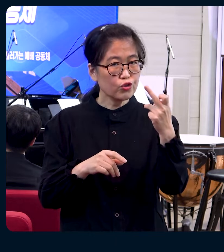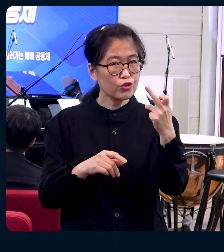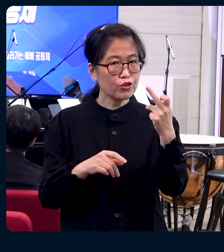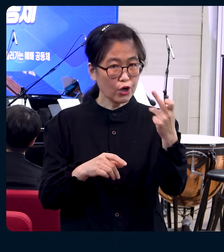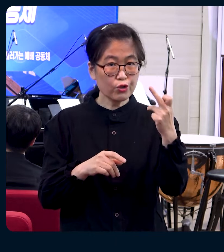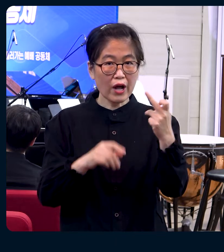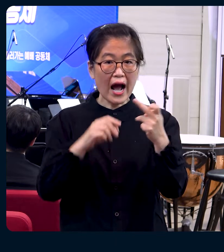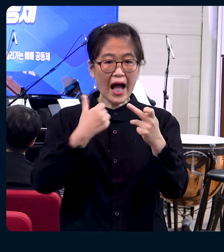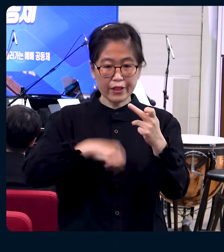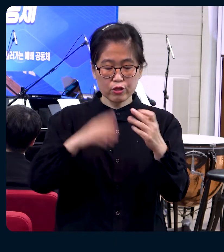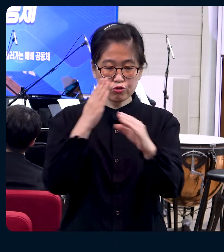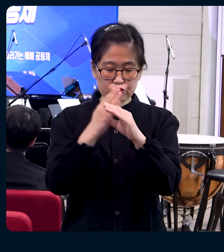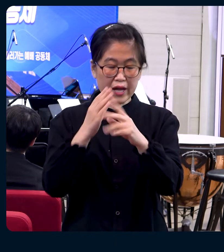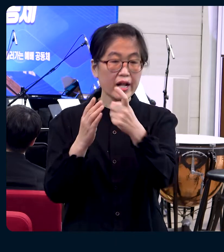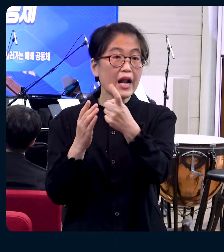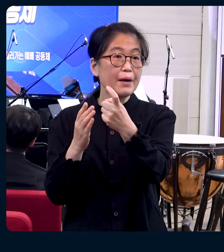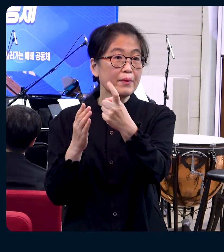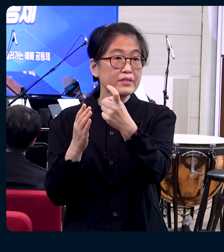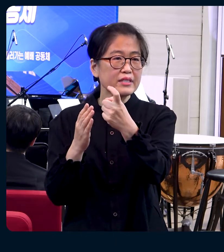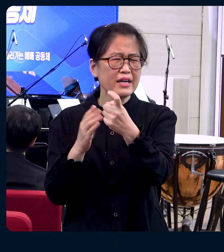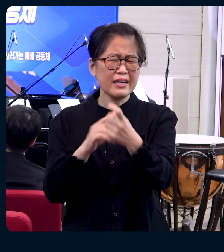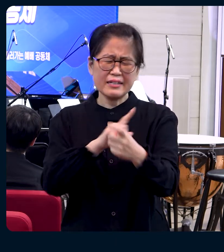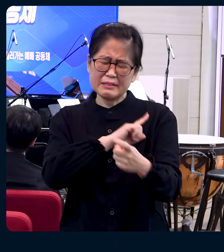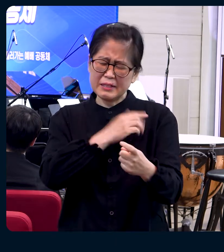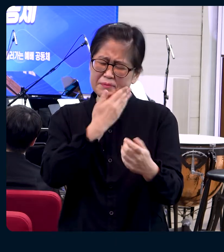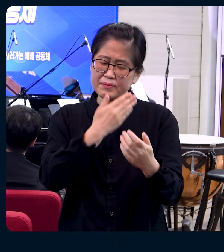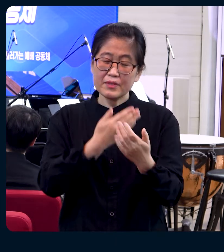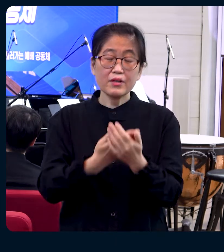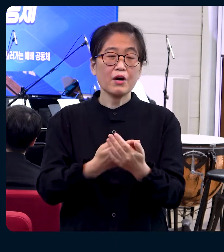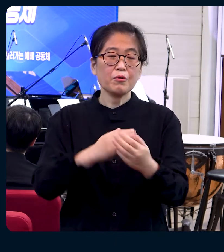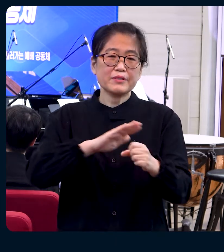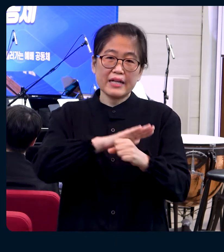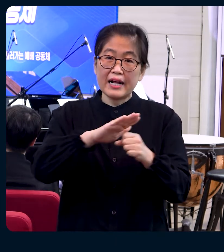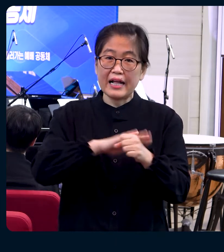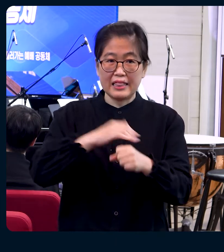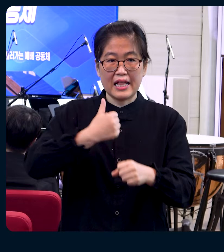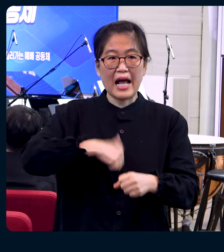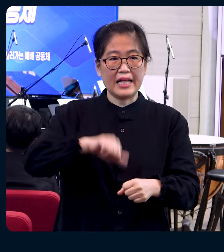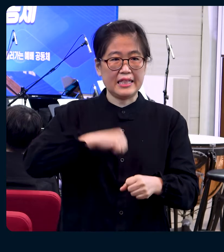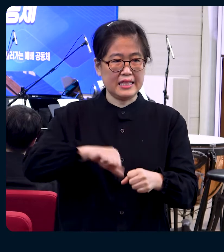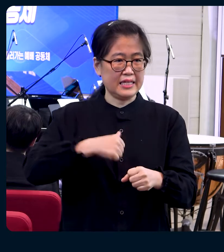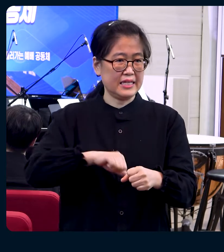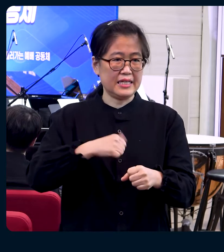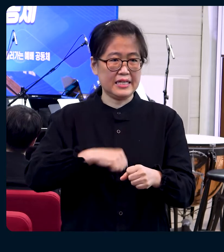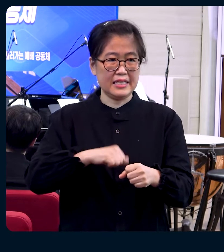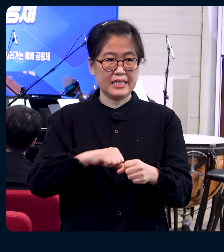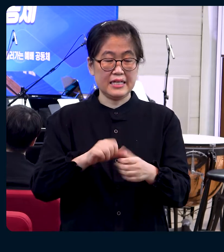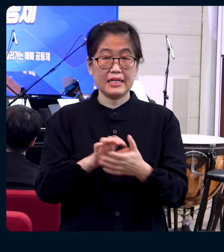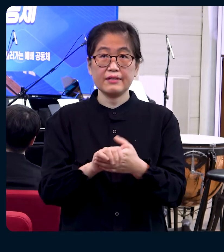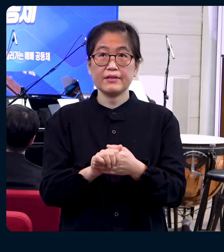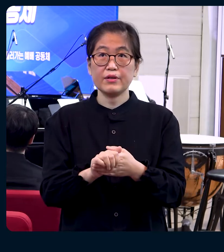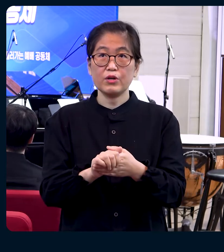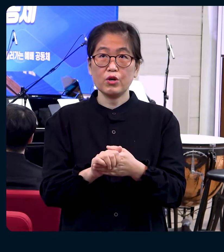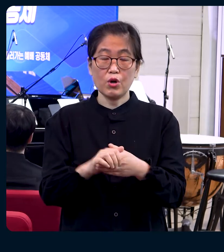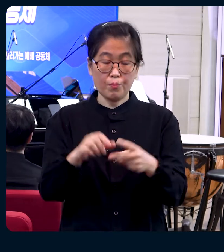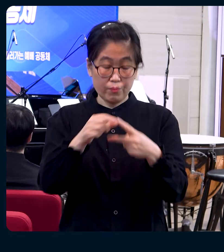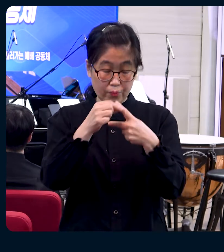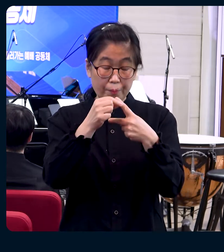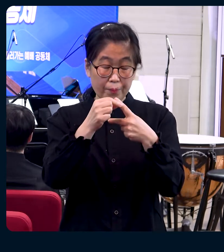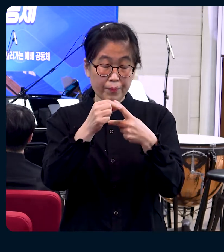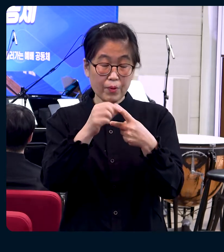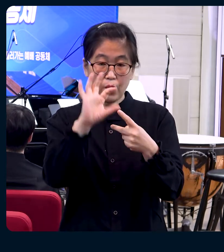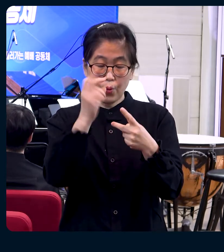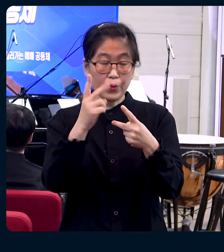아들이었습니다. 그리고 야곱이 가장 사랑했던 라헬의 첫 번째 아들 요셉이고, 둘째가 막내